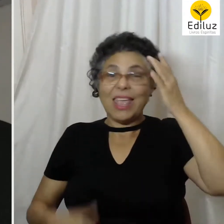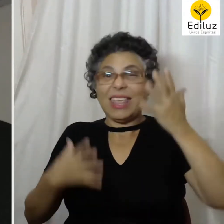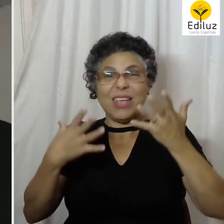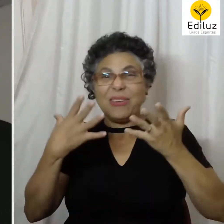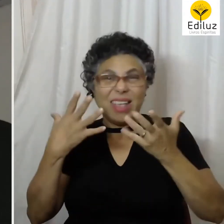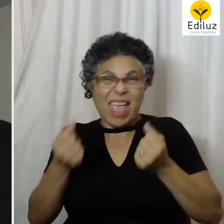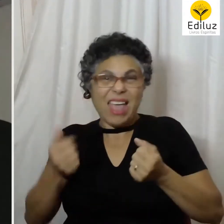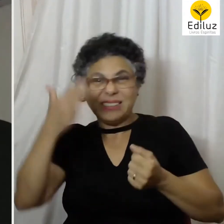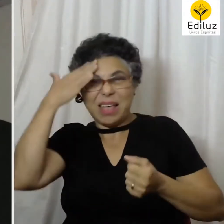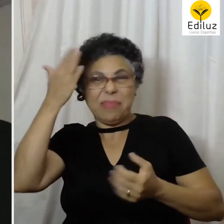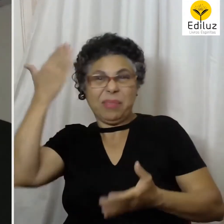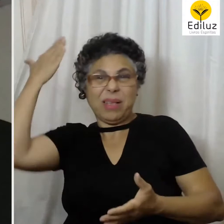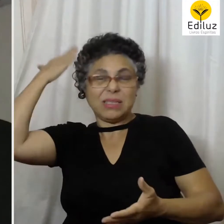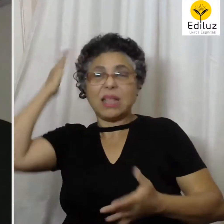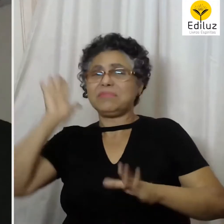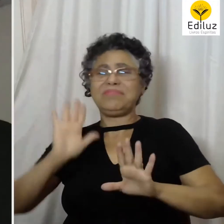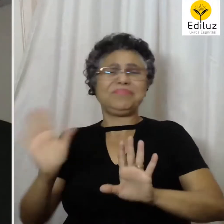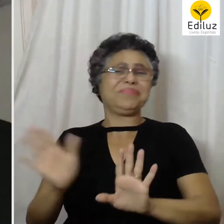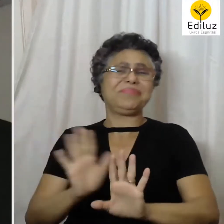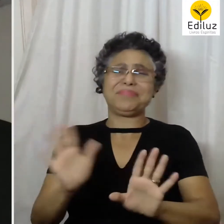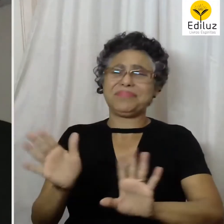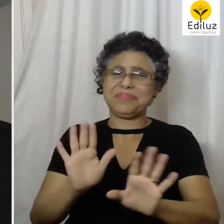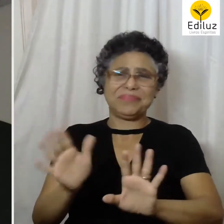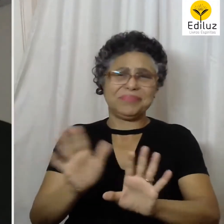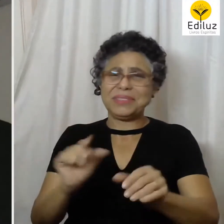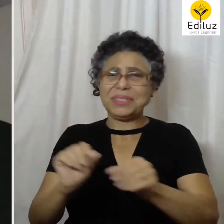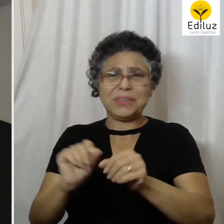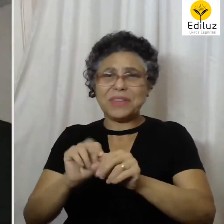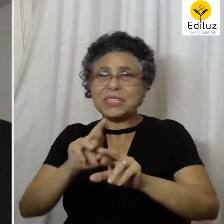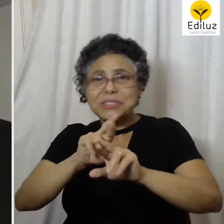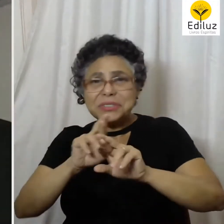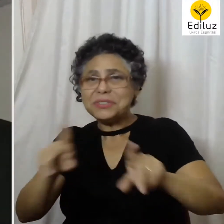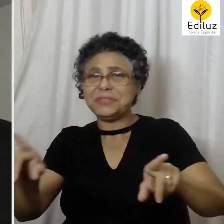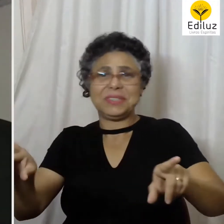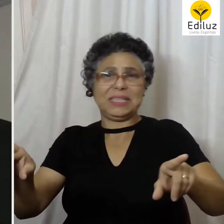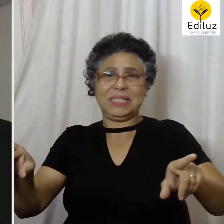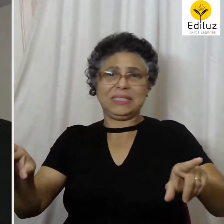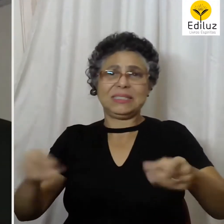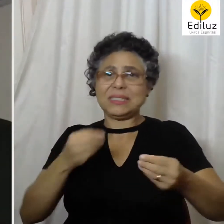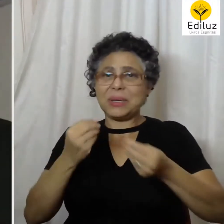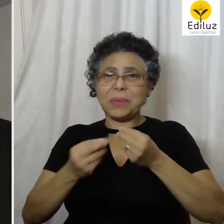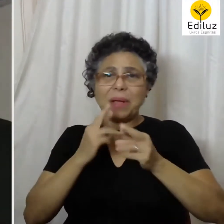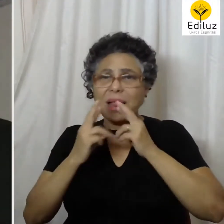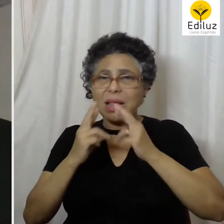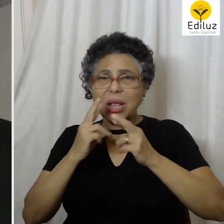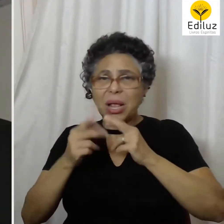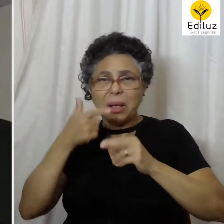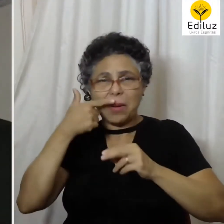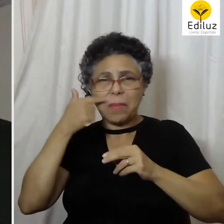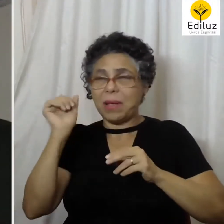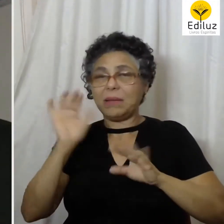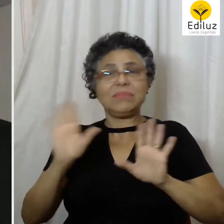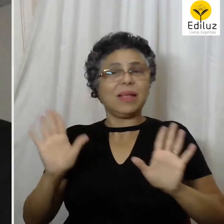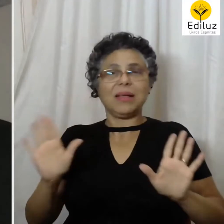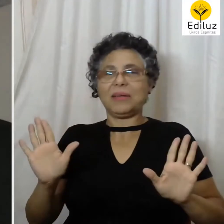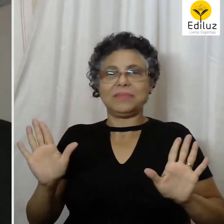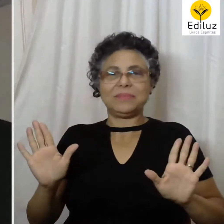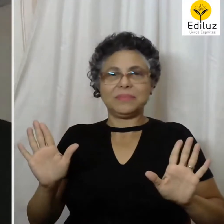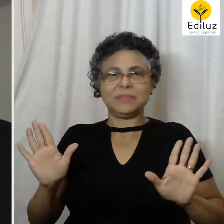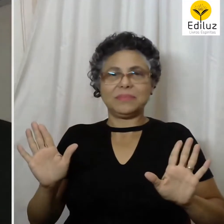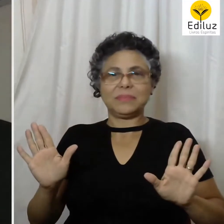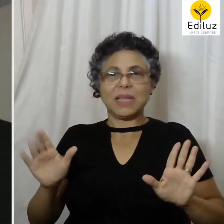possa saber como me relacionar com os meus pais. Não passa por aí,